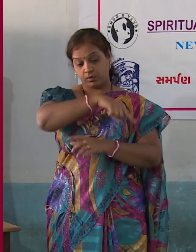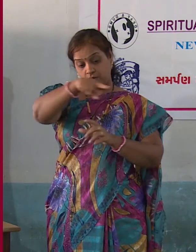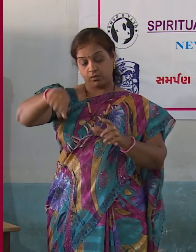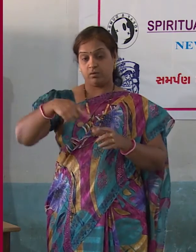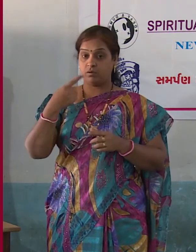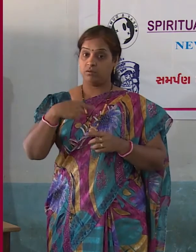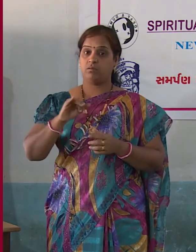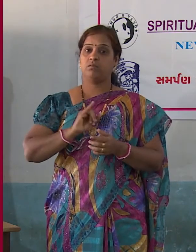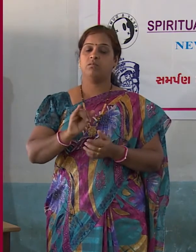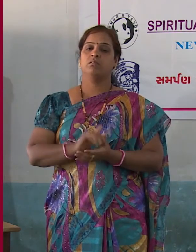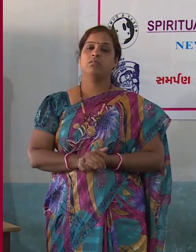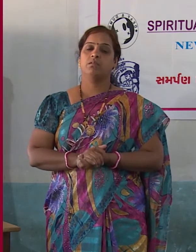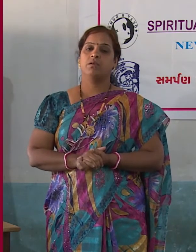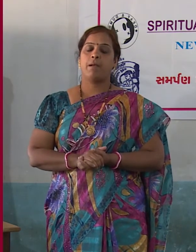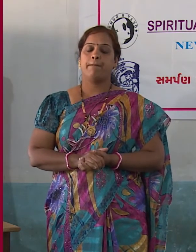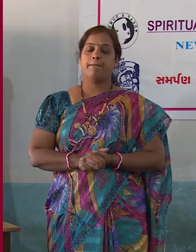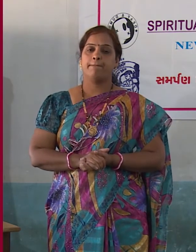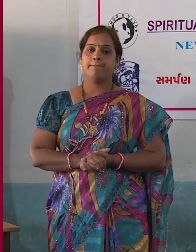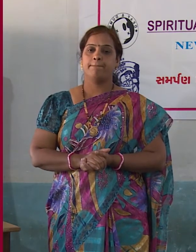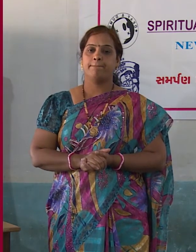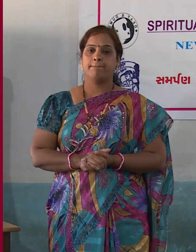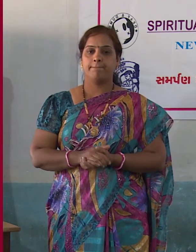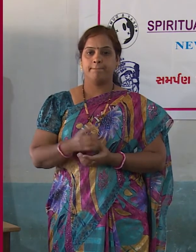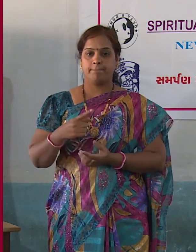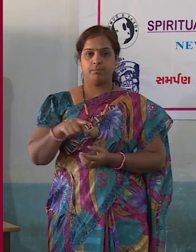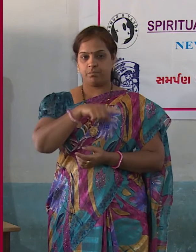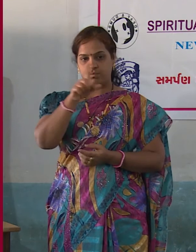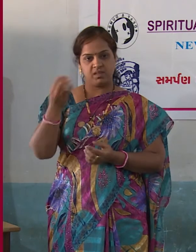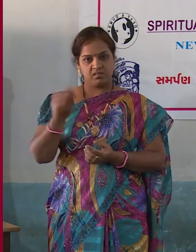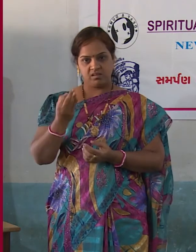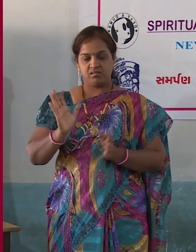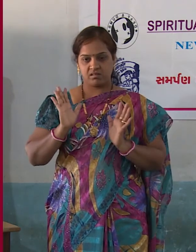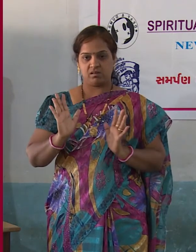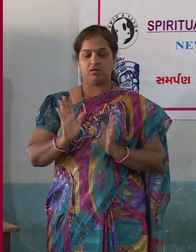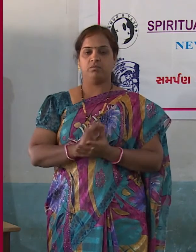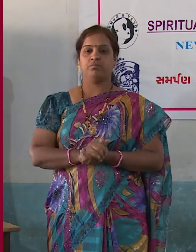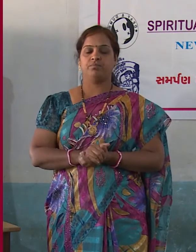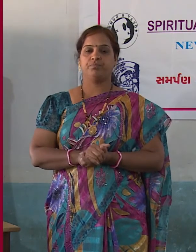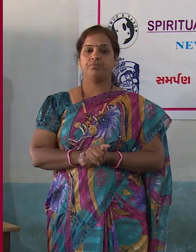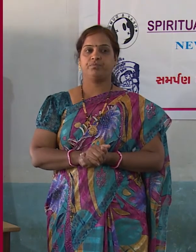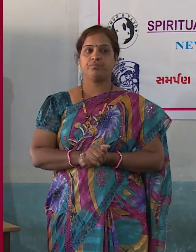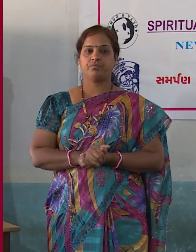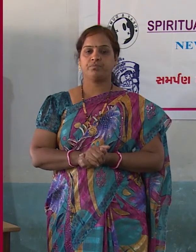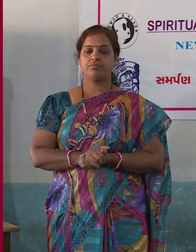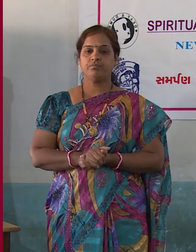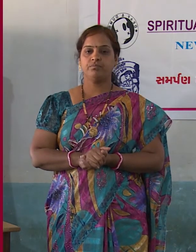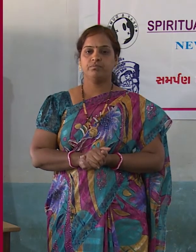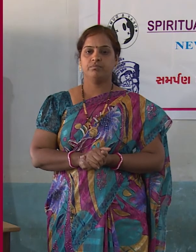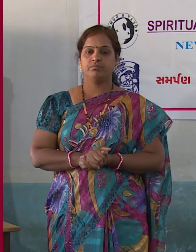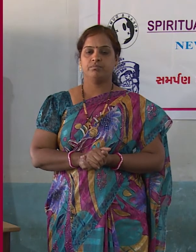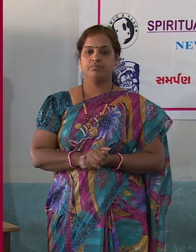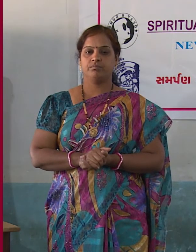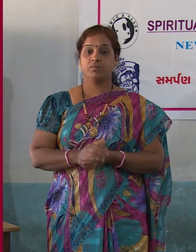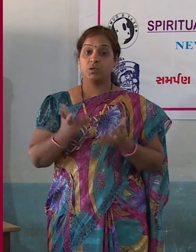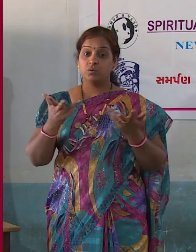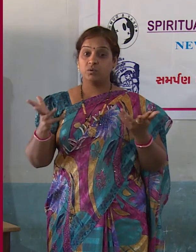हैं, जिसमें से सतयुग, त्रेता, द्वापर, फिर आगे वो अलग